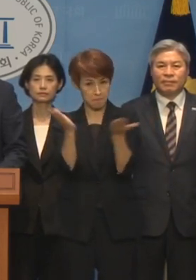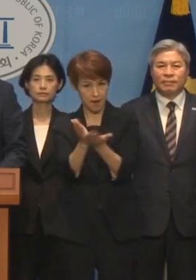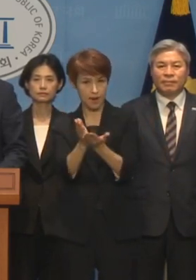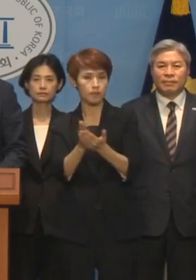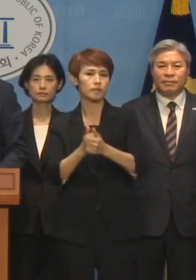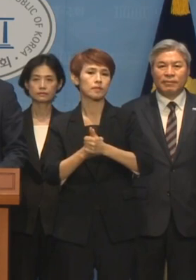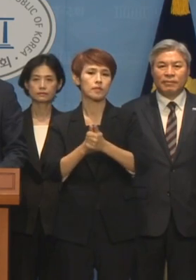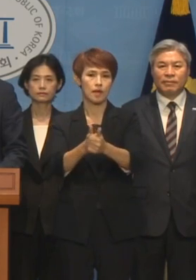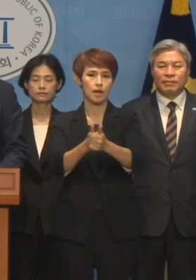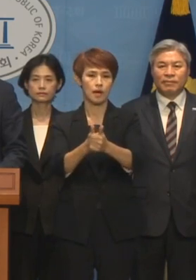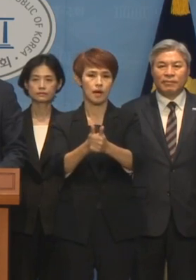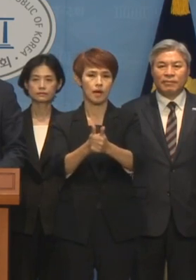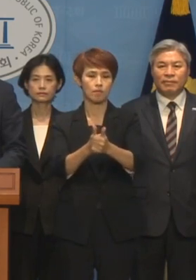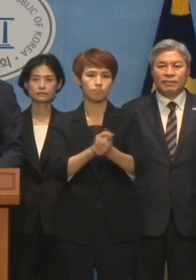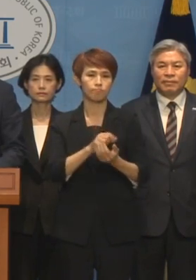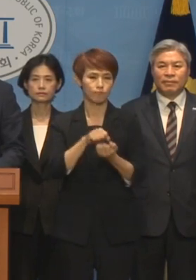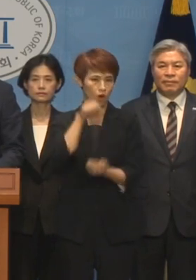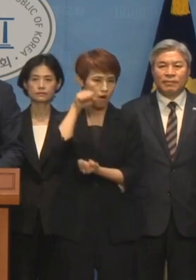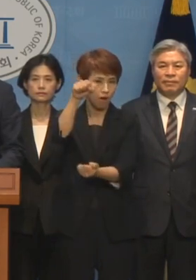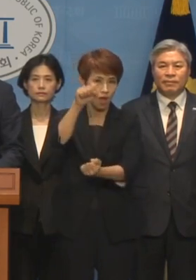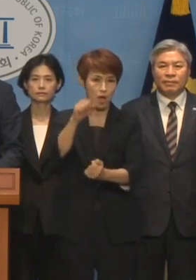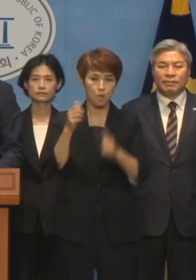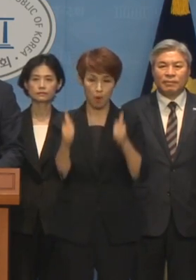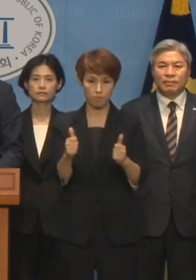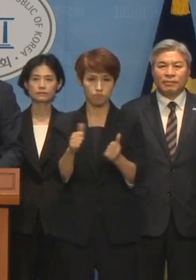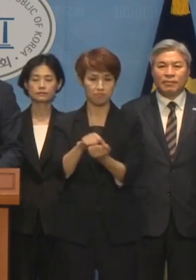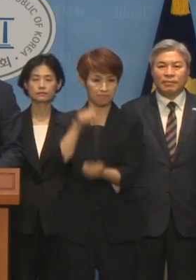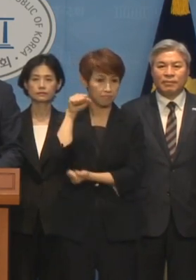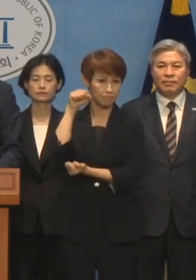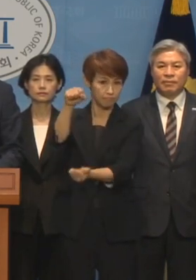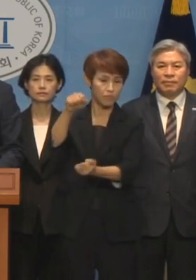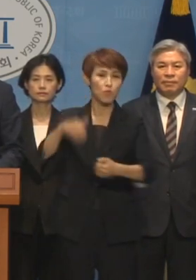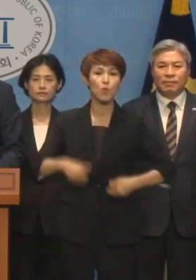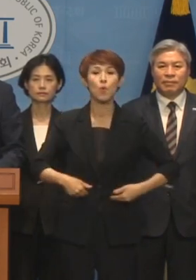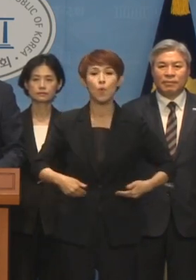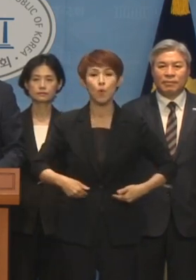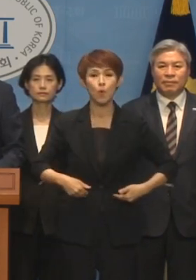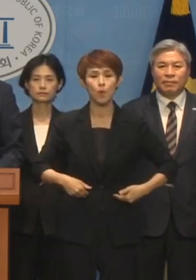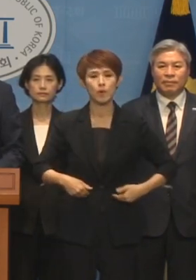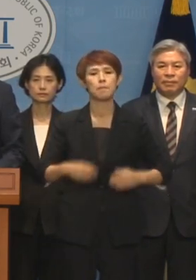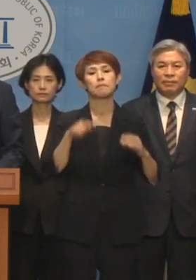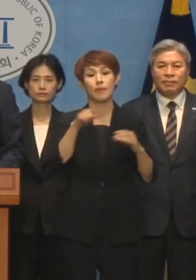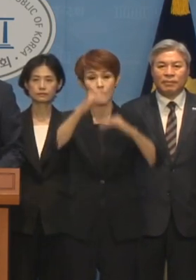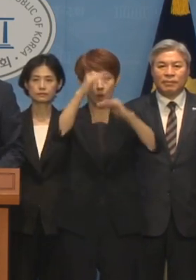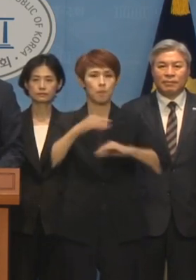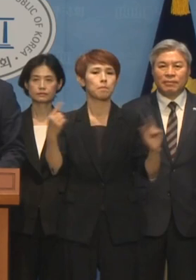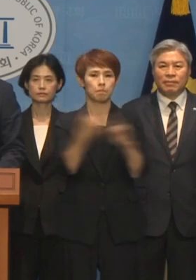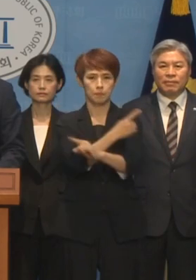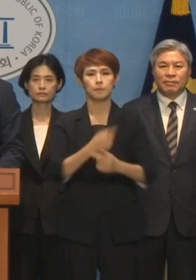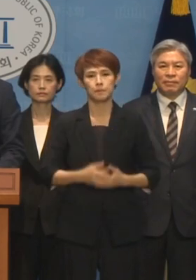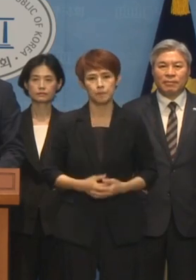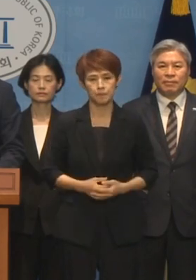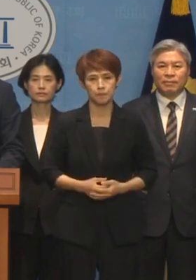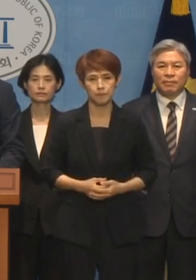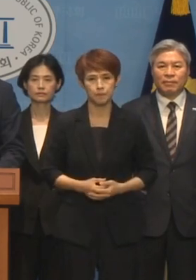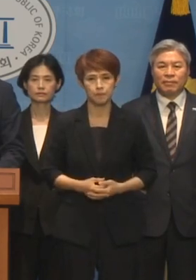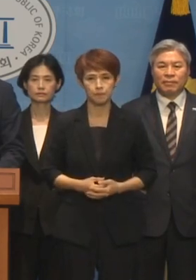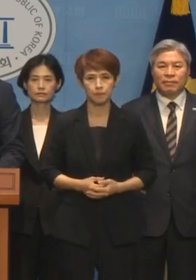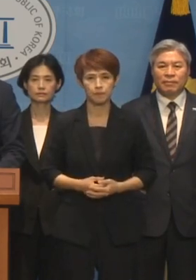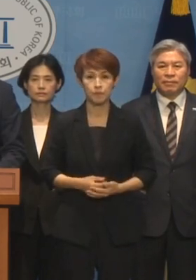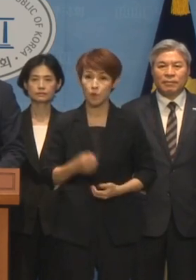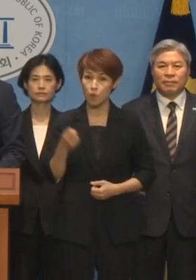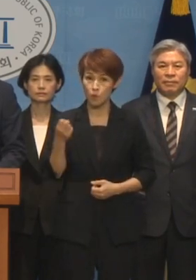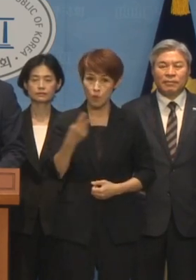따라 청구되고 법관이 발부한 영장을 제시해야 한다로 바꿉시다. 사실 이에